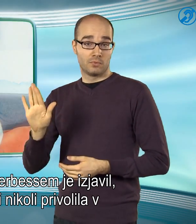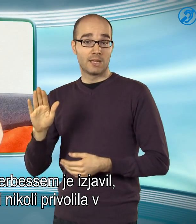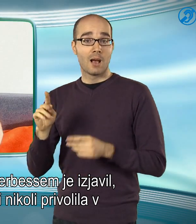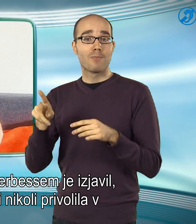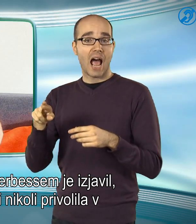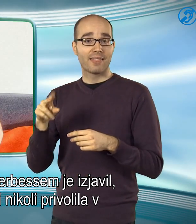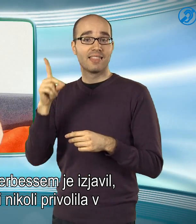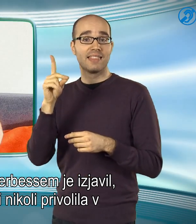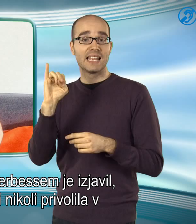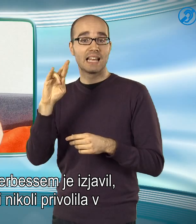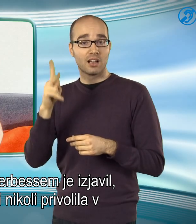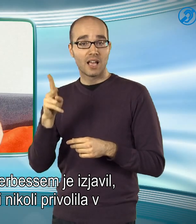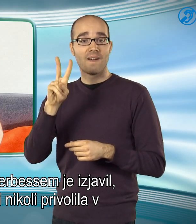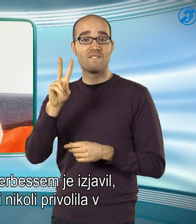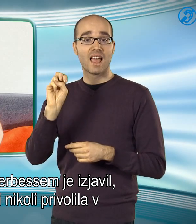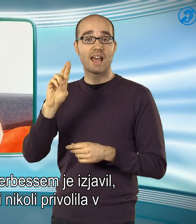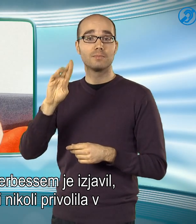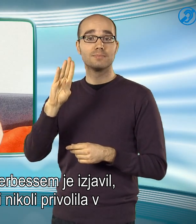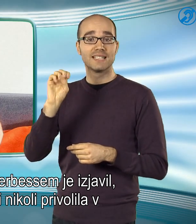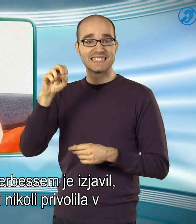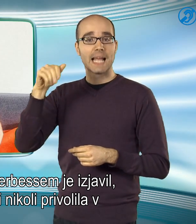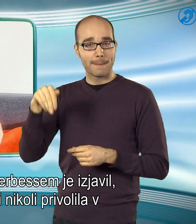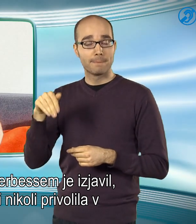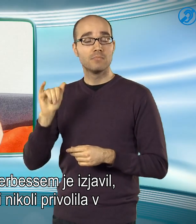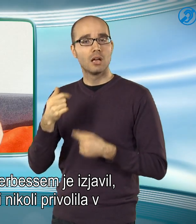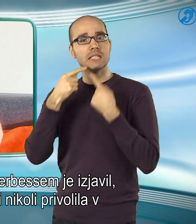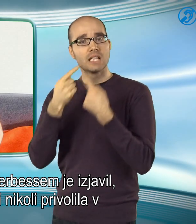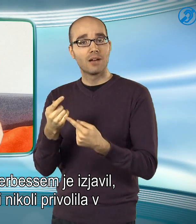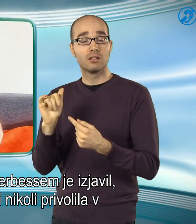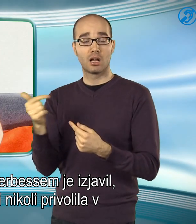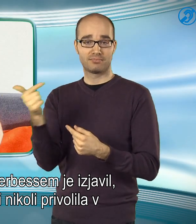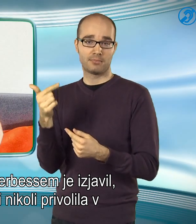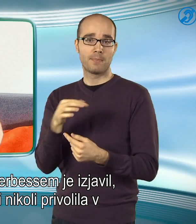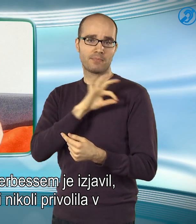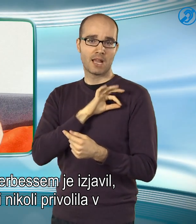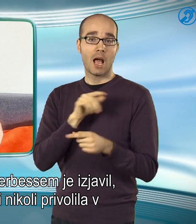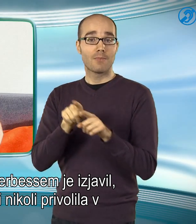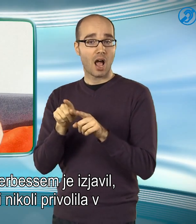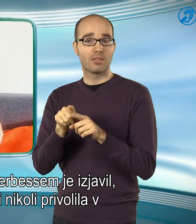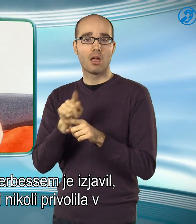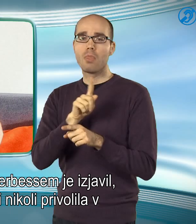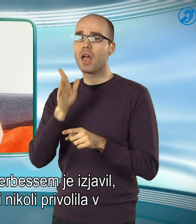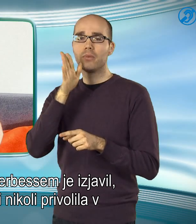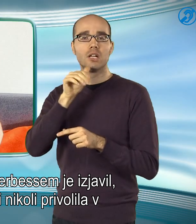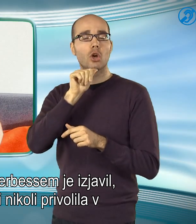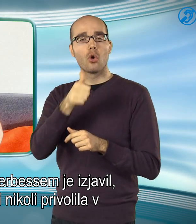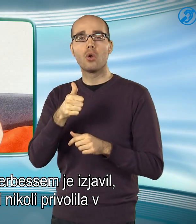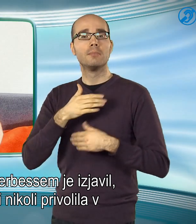Njun brat Dirk Ferbesen je izjavil, da brata ne bi nikoli privolila v drugačno življenje v ustanovi in da sta se od